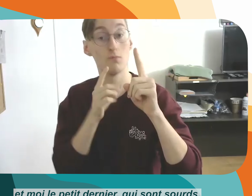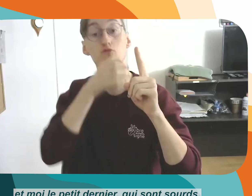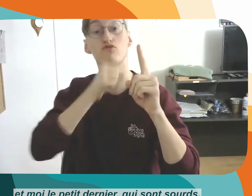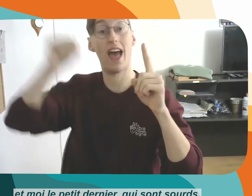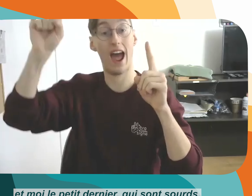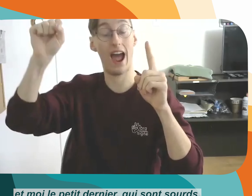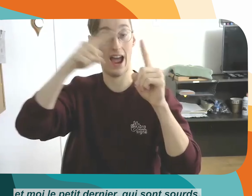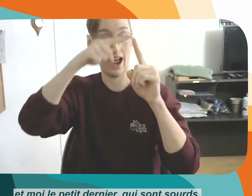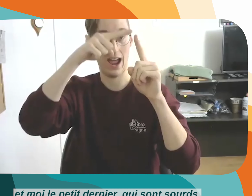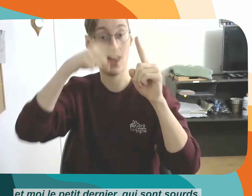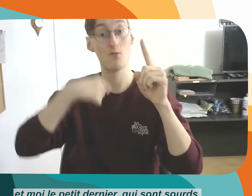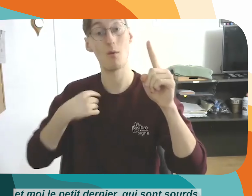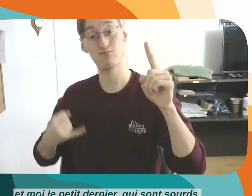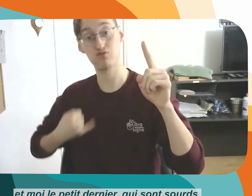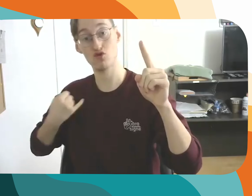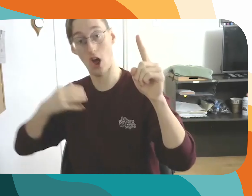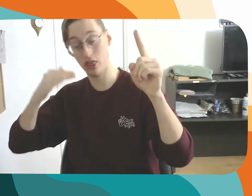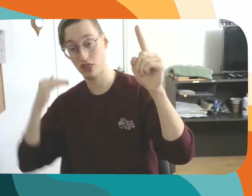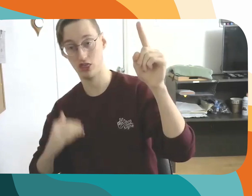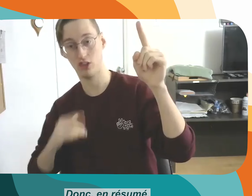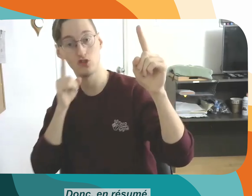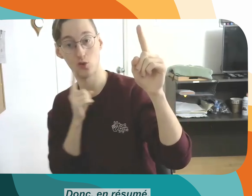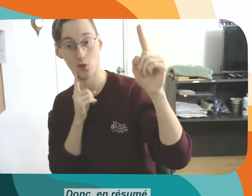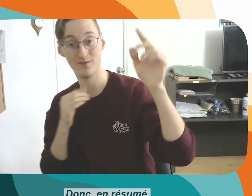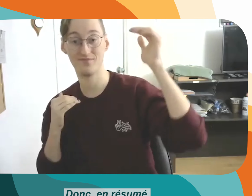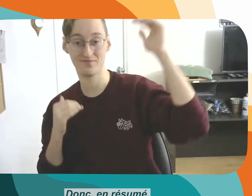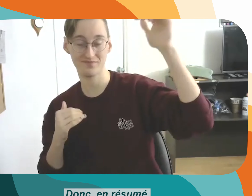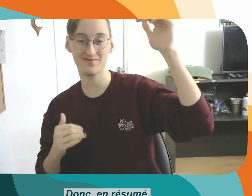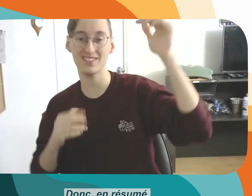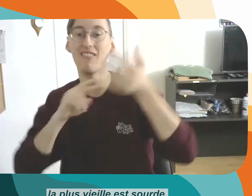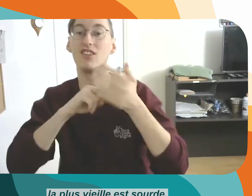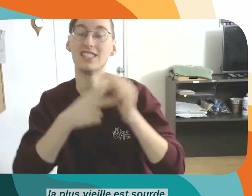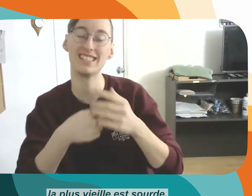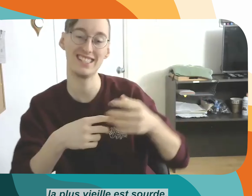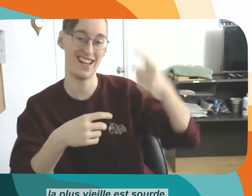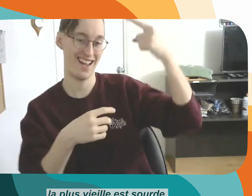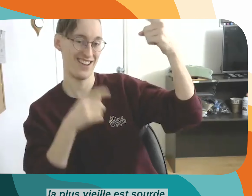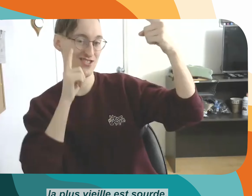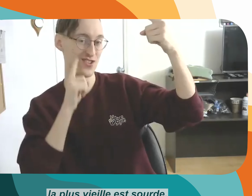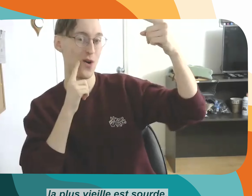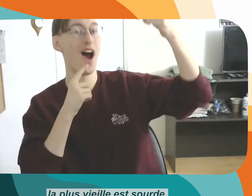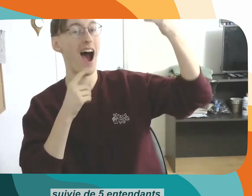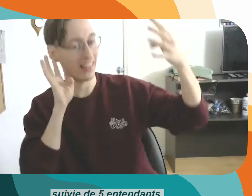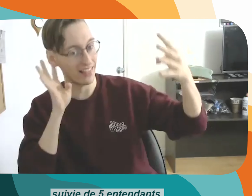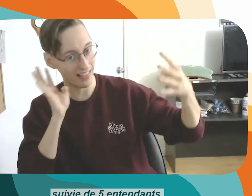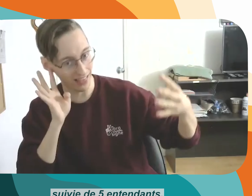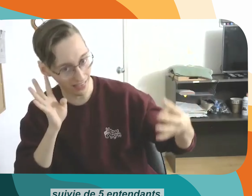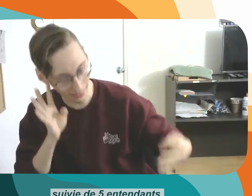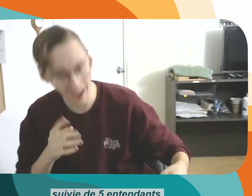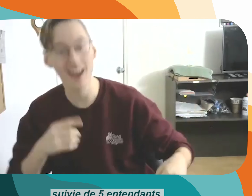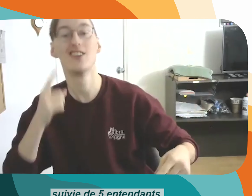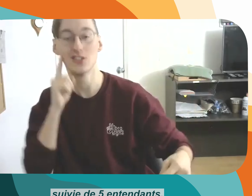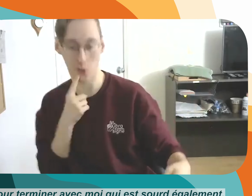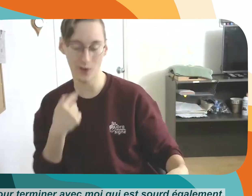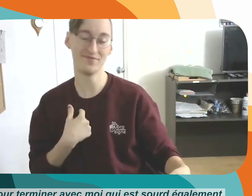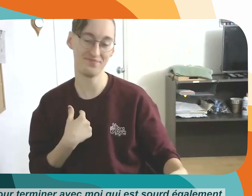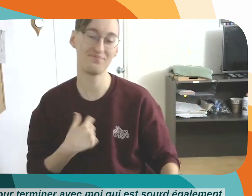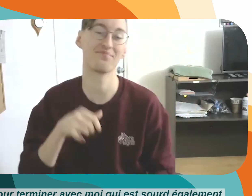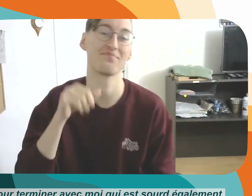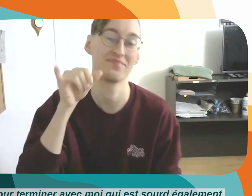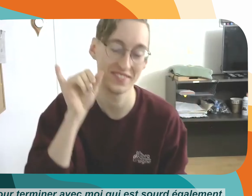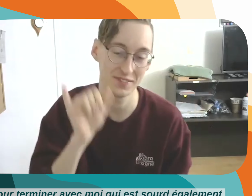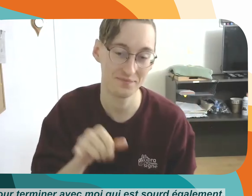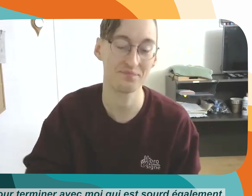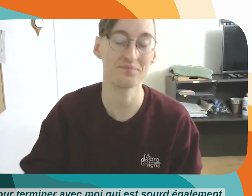vieille et moi le petit dernier qui sont sourds. Donc, en résumé, la plus vieille est sourde, suivie de 5 entendants pour